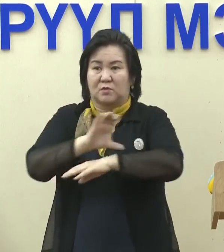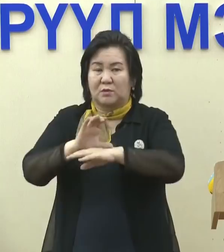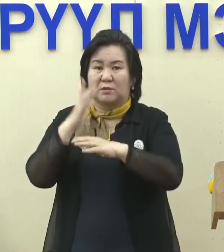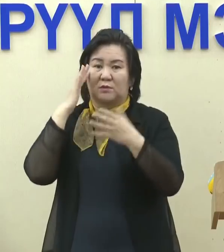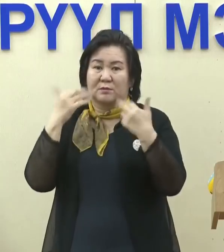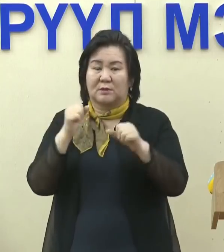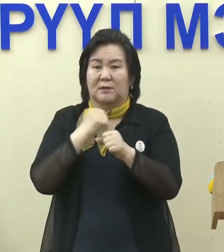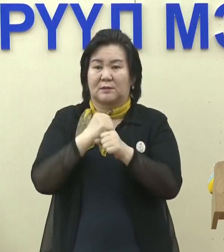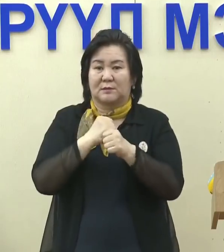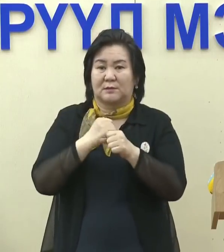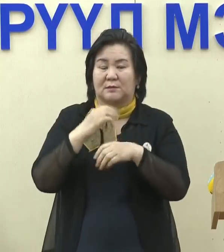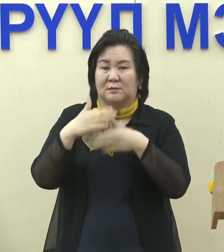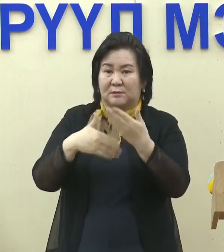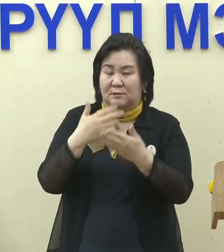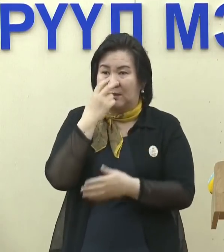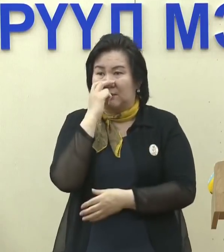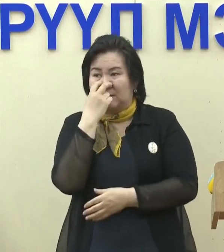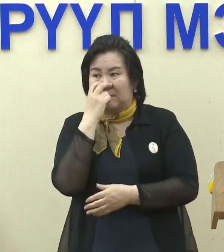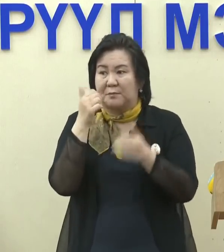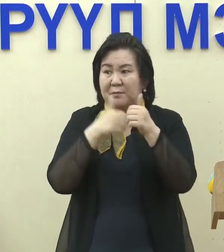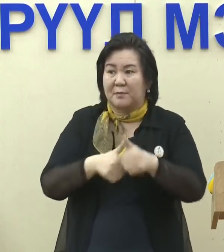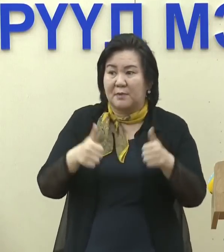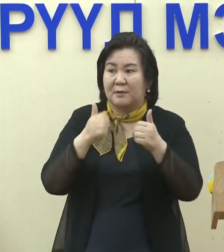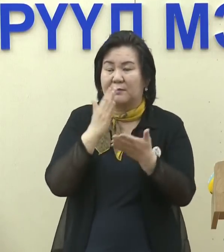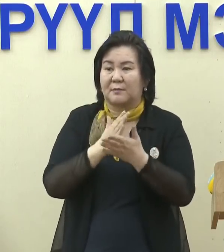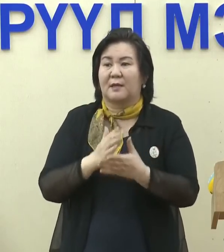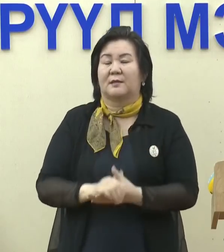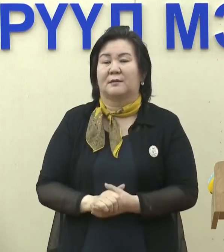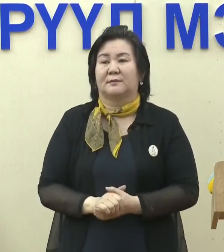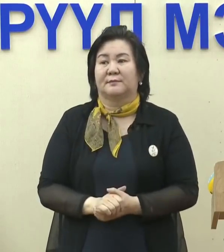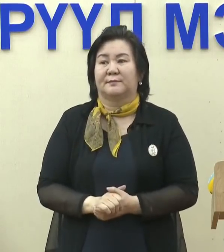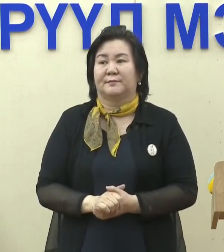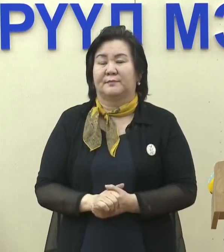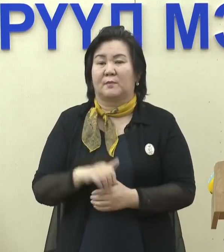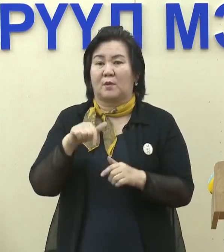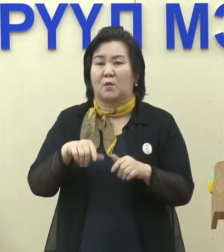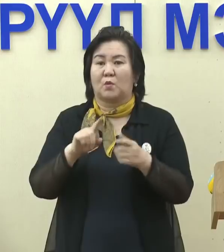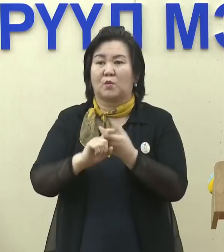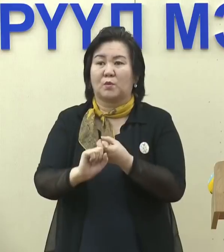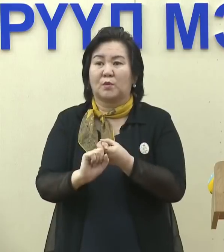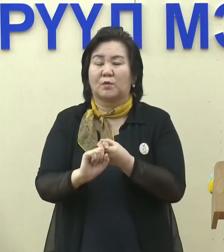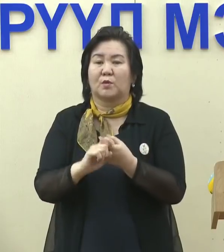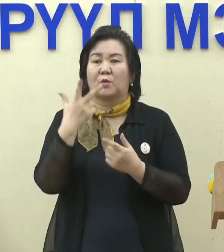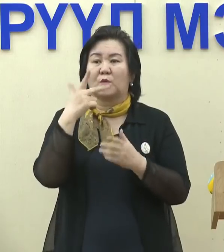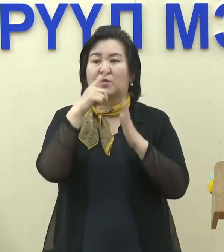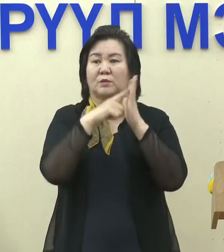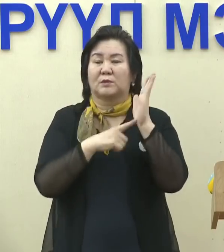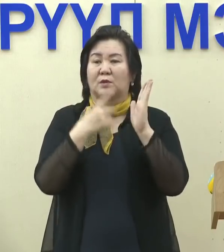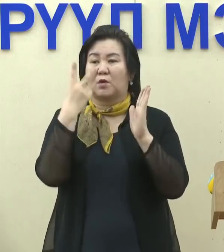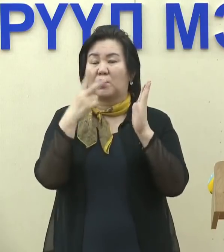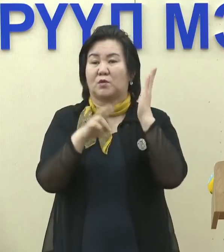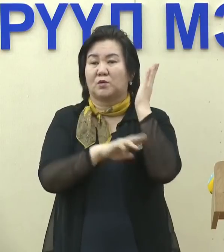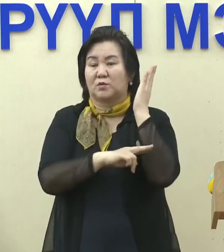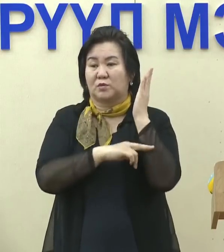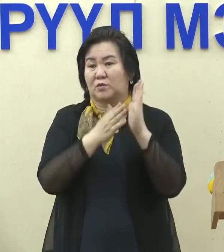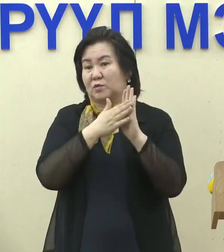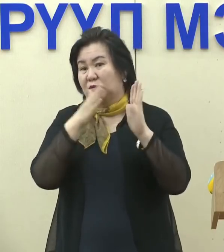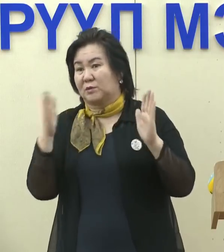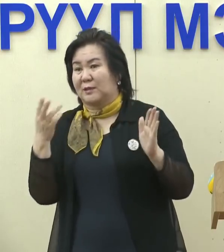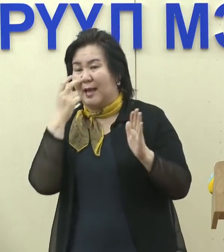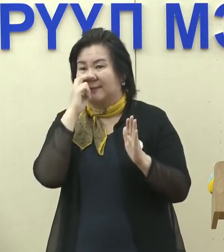байгуулж ажиглалтанд ажиллах бэлэн байдлыг хангах ажиллаа. За үүнтэй холбоотой 3 сарын 2-ны өдрөөс